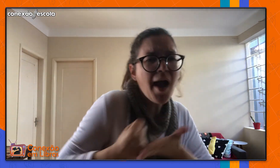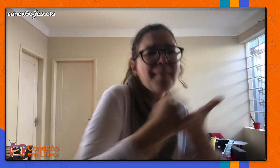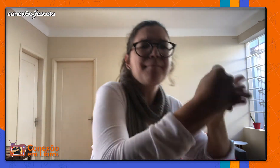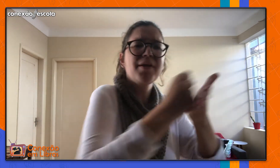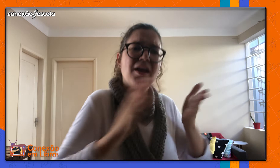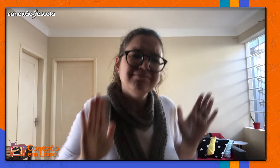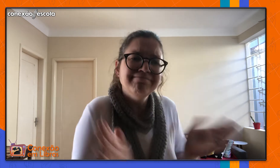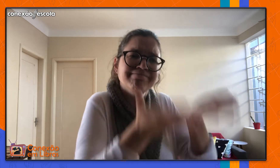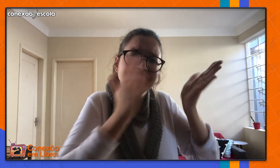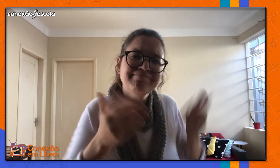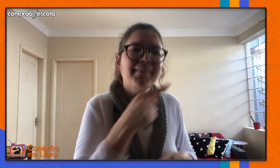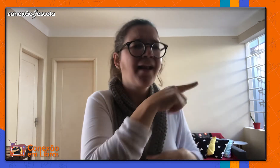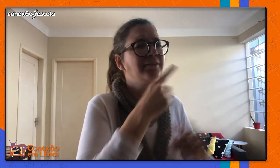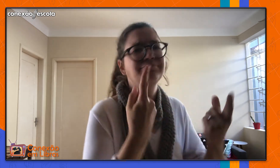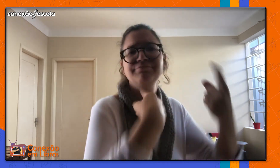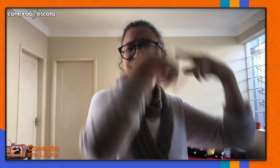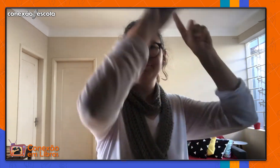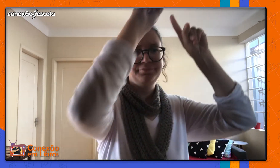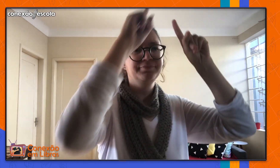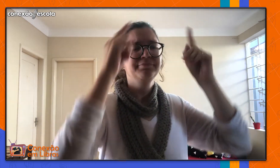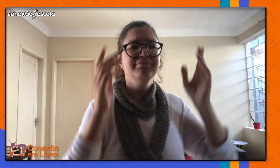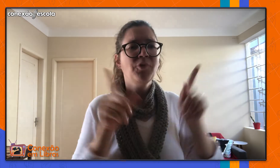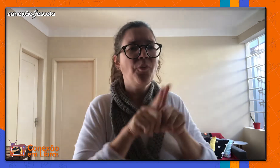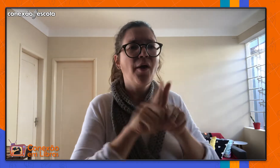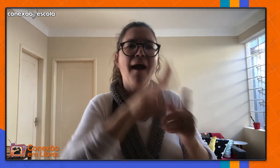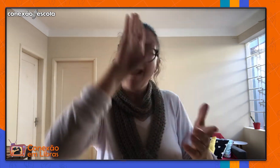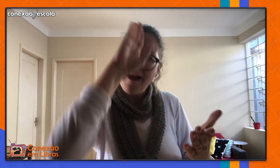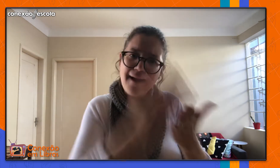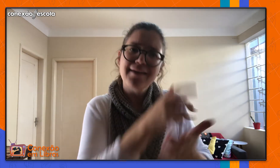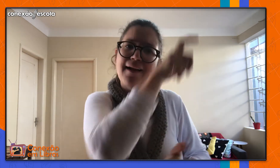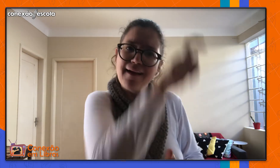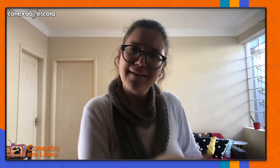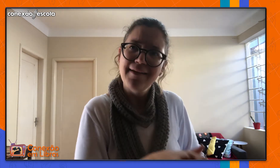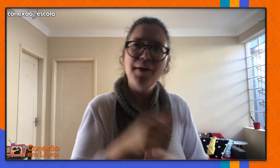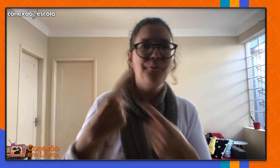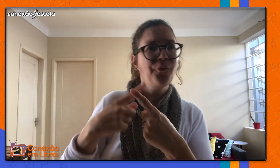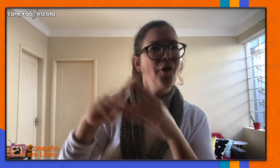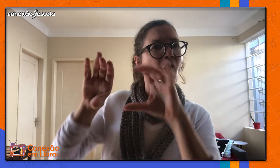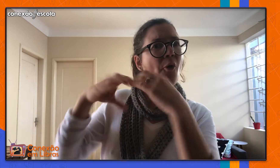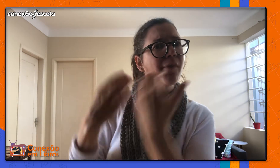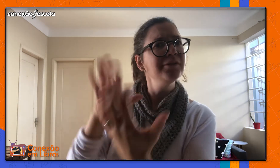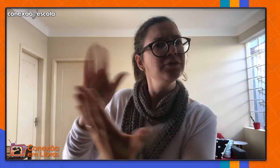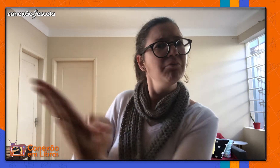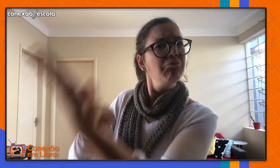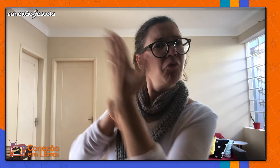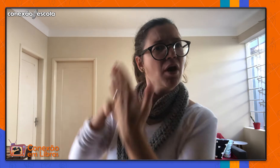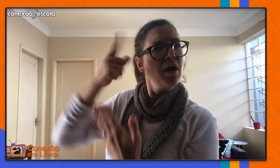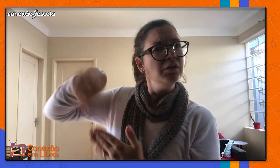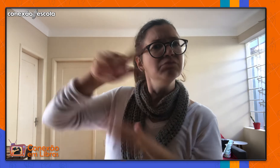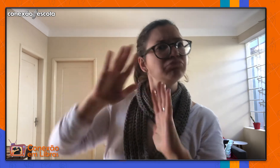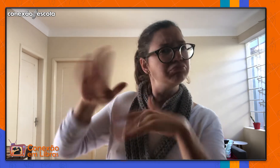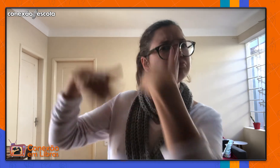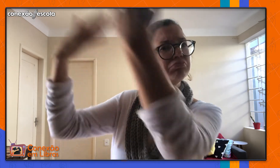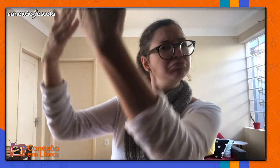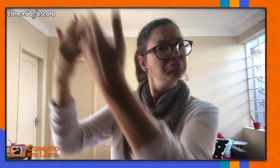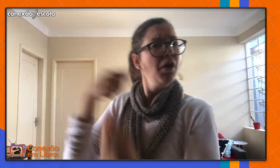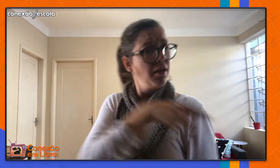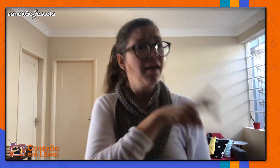Então, ele precisa estar junto, a família precisa estar junto, apoiando e acreditando que, como outros surdos